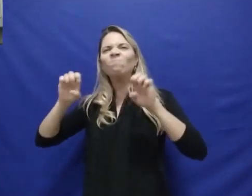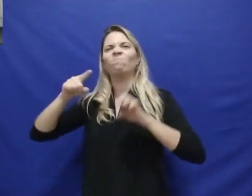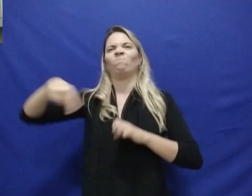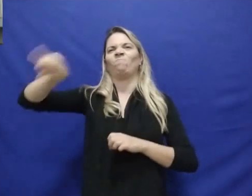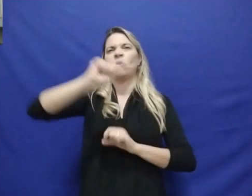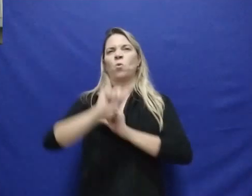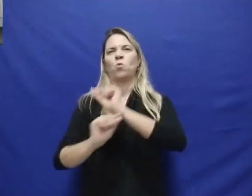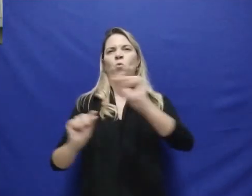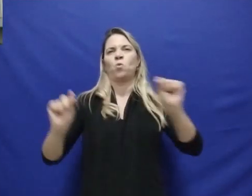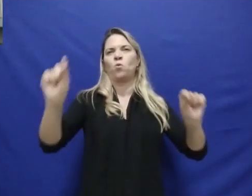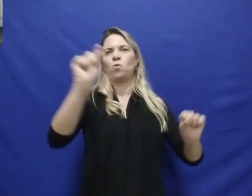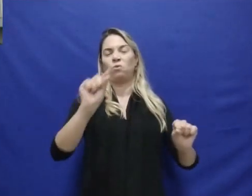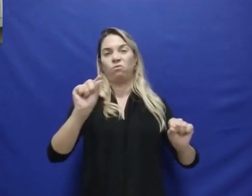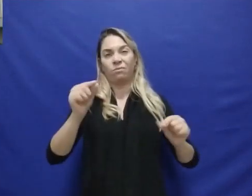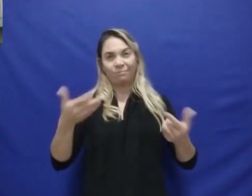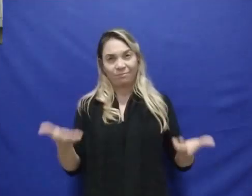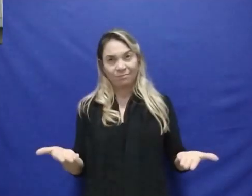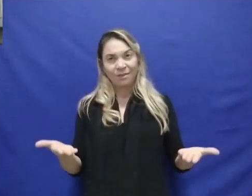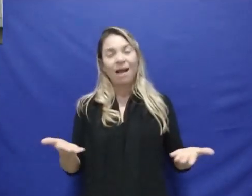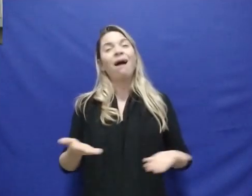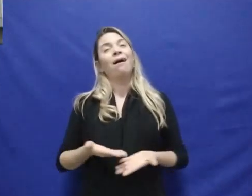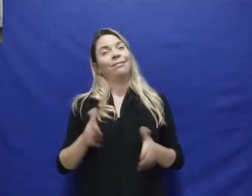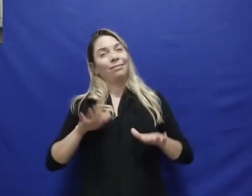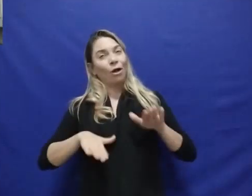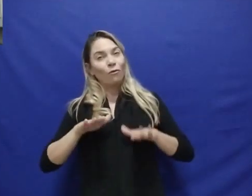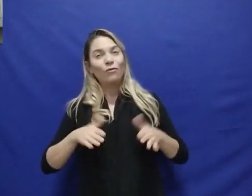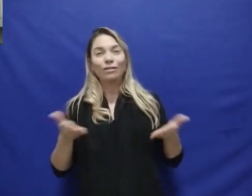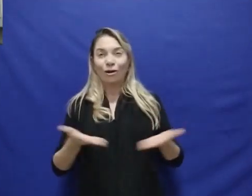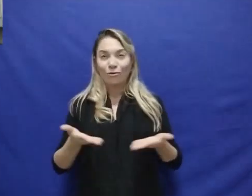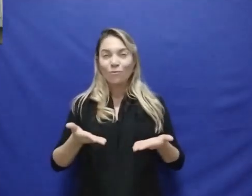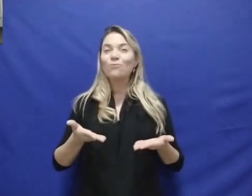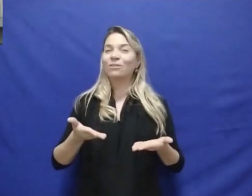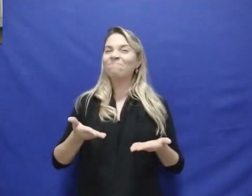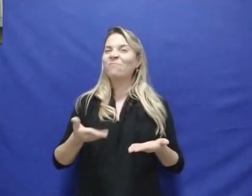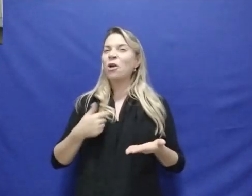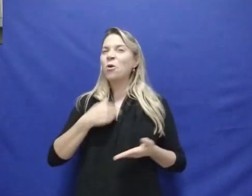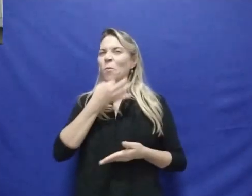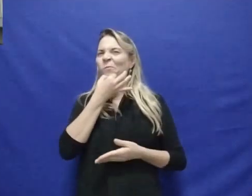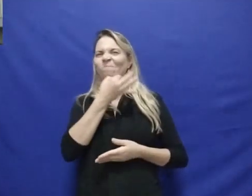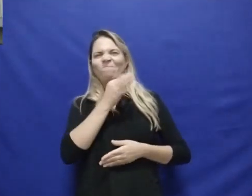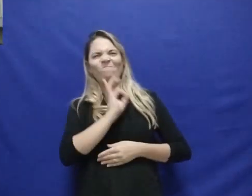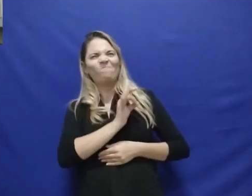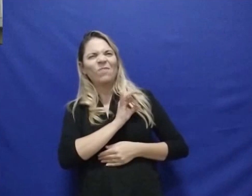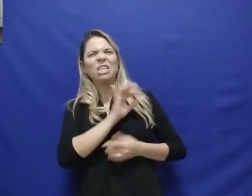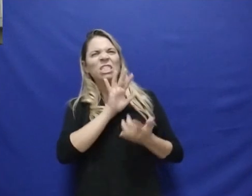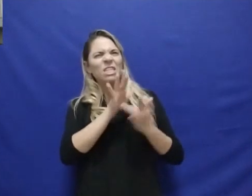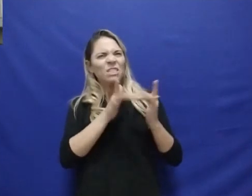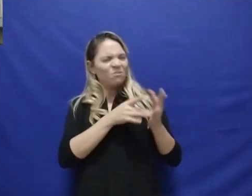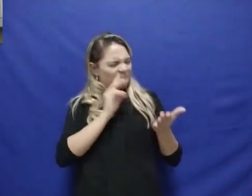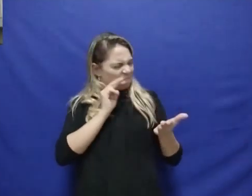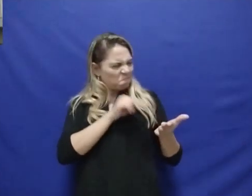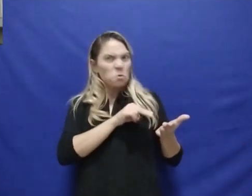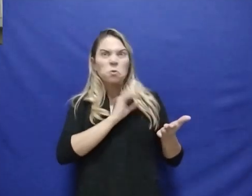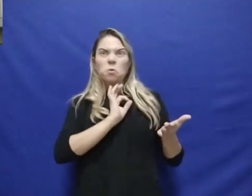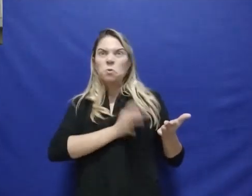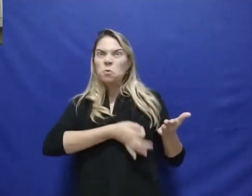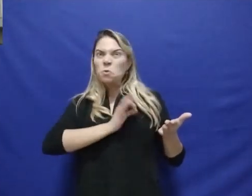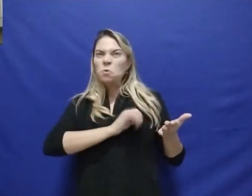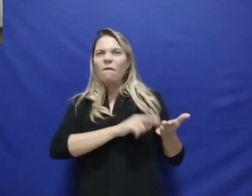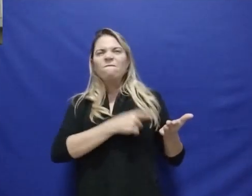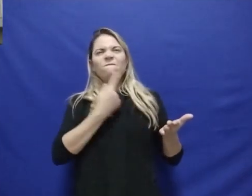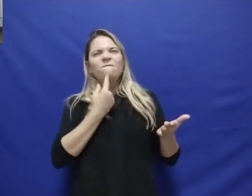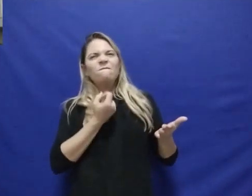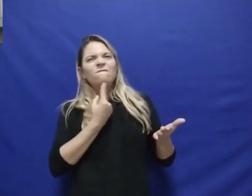seja essa uma das declarações de Jesus mais intrigantes que temos em nossos dias. Porque